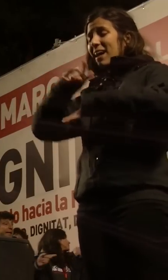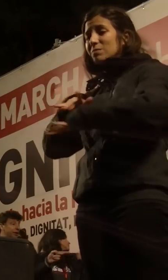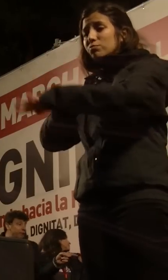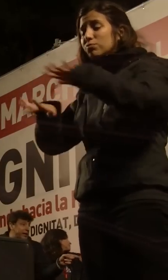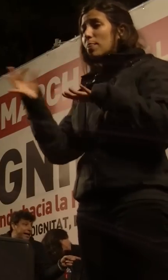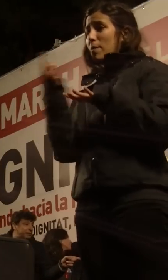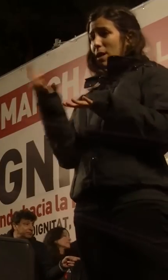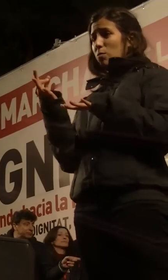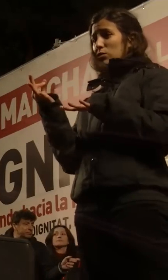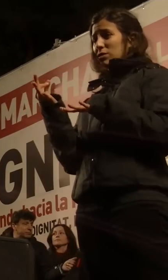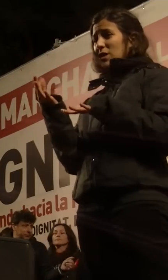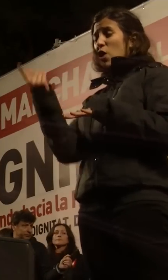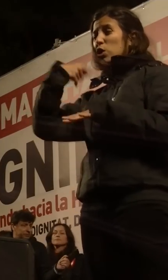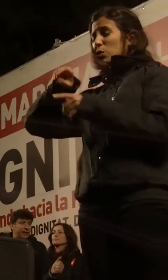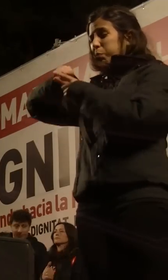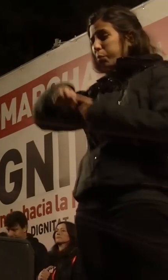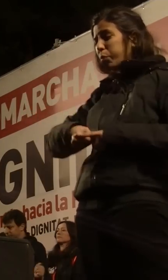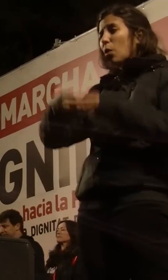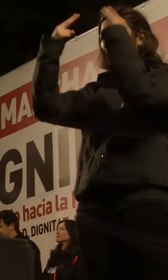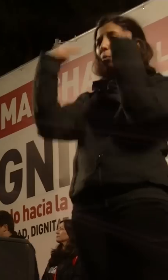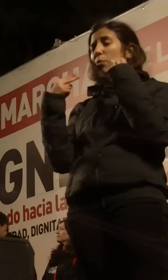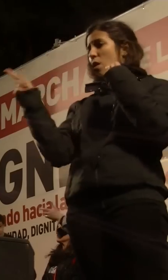nos dejamos que nos repriman,